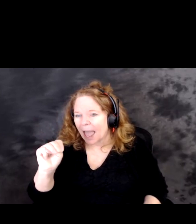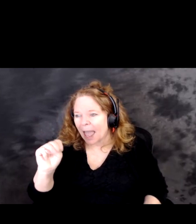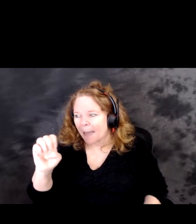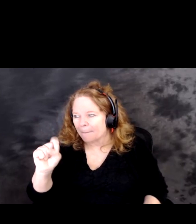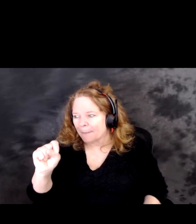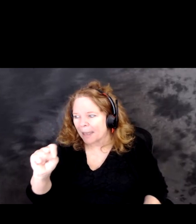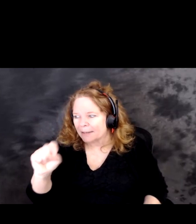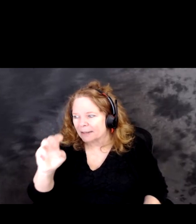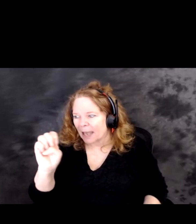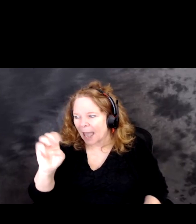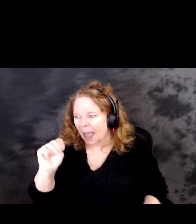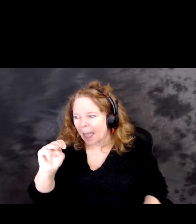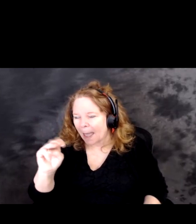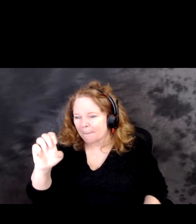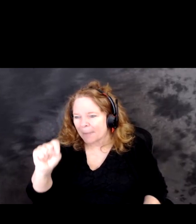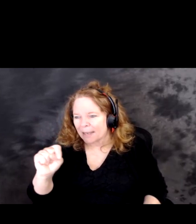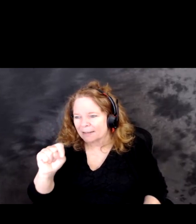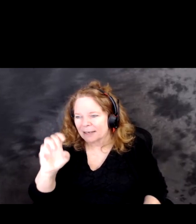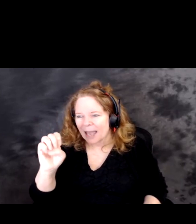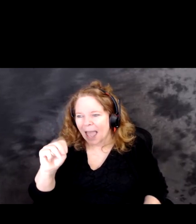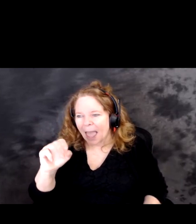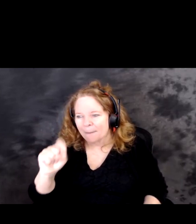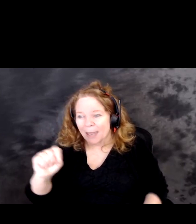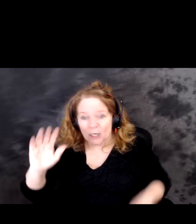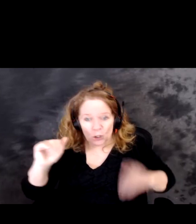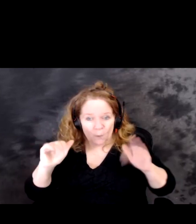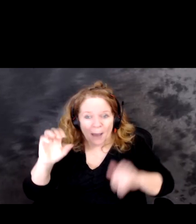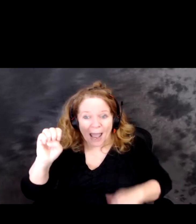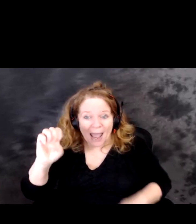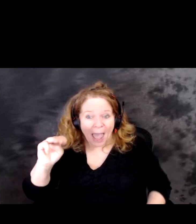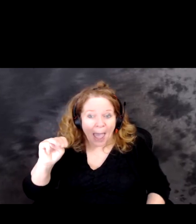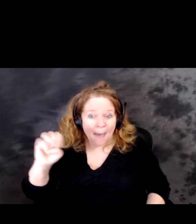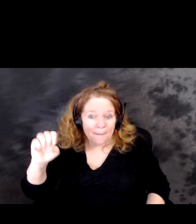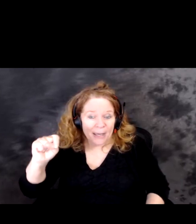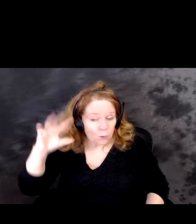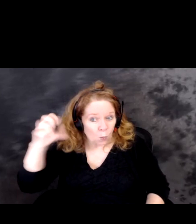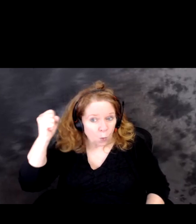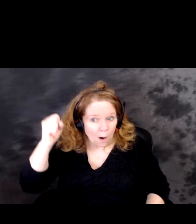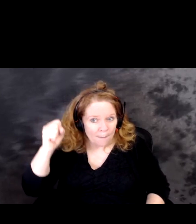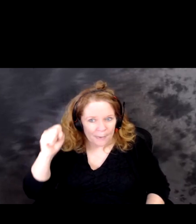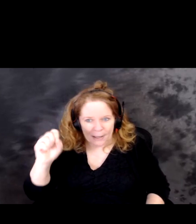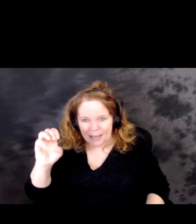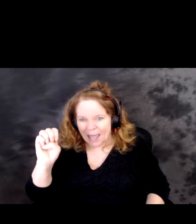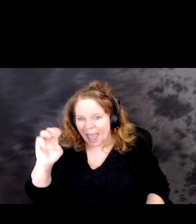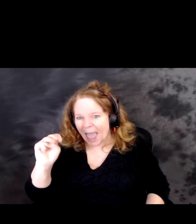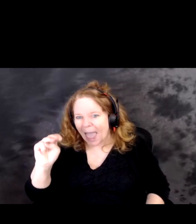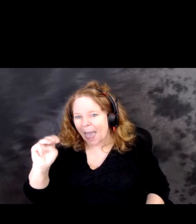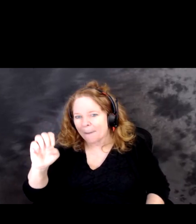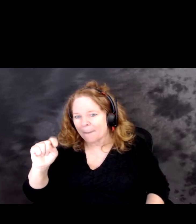Emmett. Adiós, adiós, adiós, Emmett, Emmett, Emmett, Emmett, Emmett.